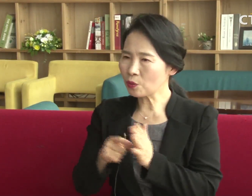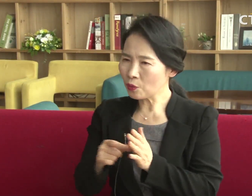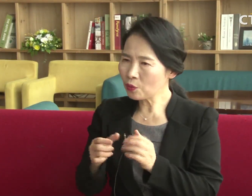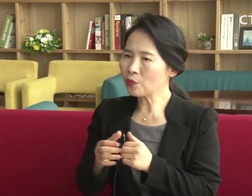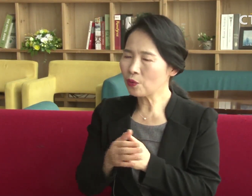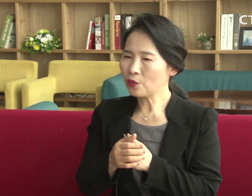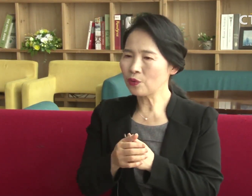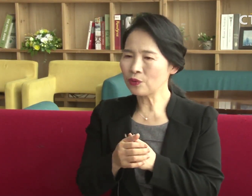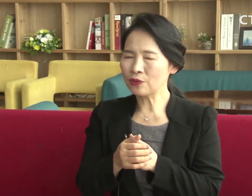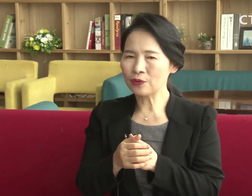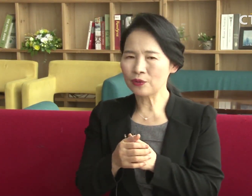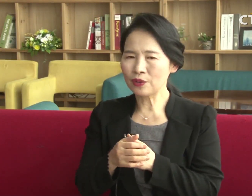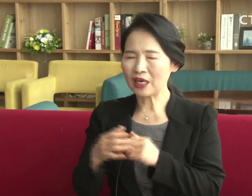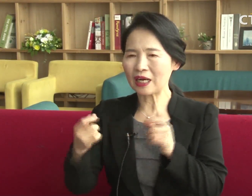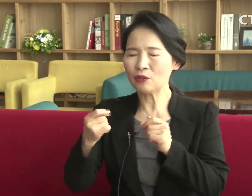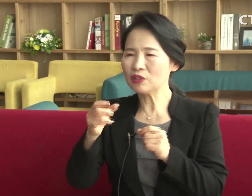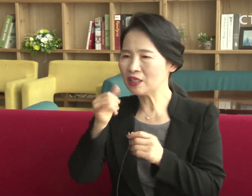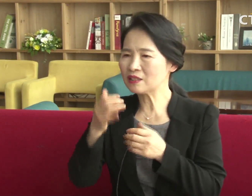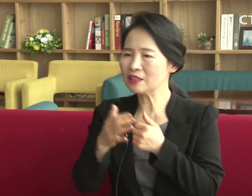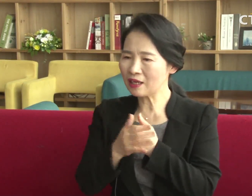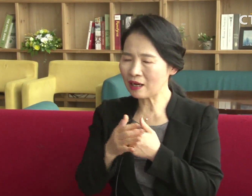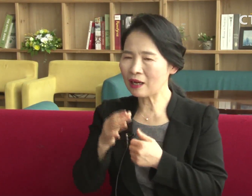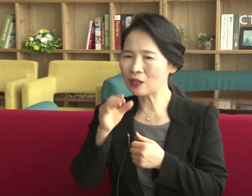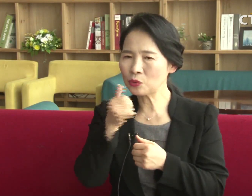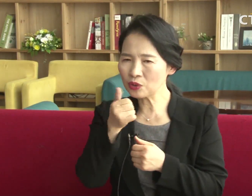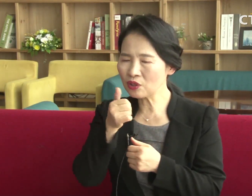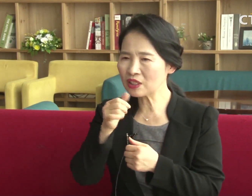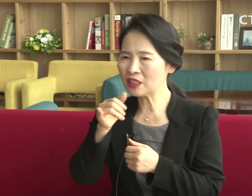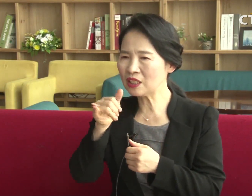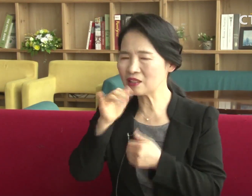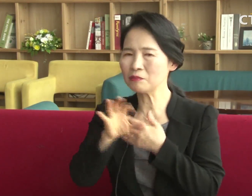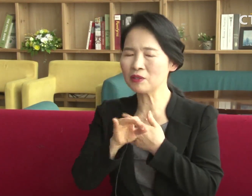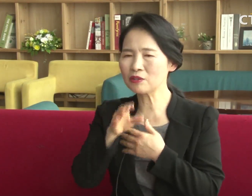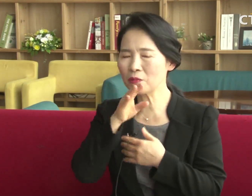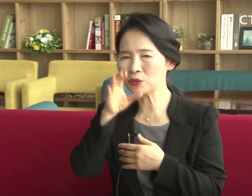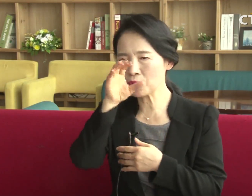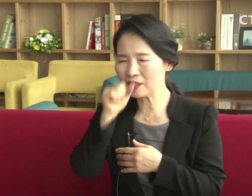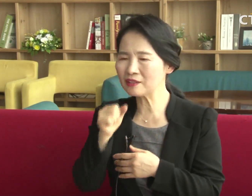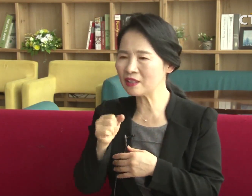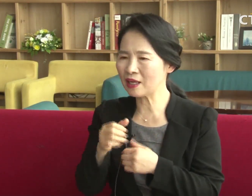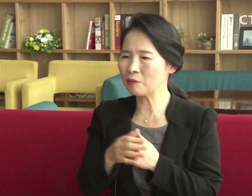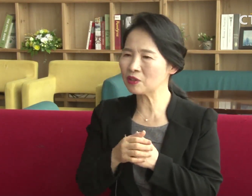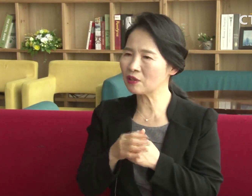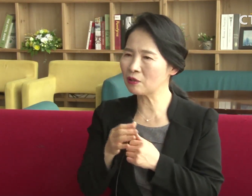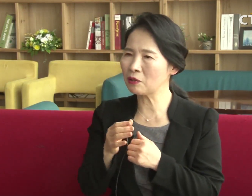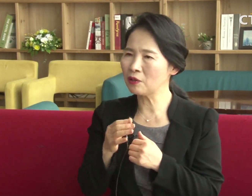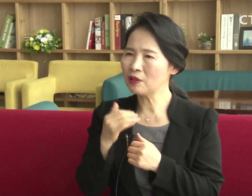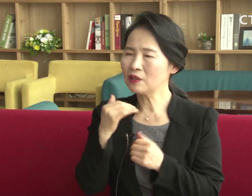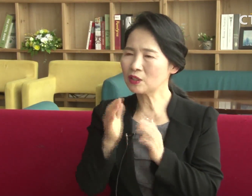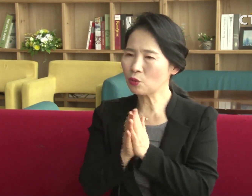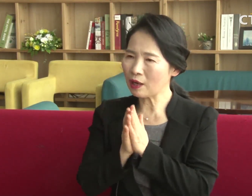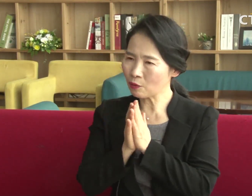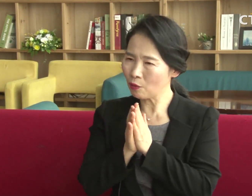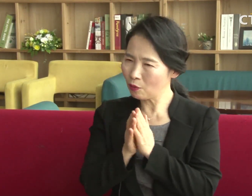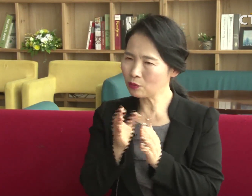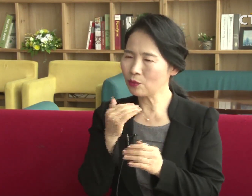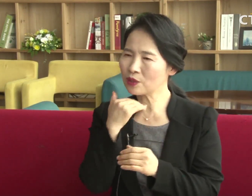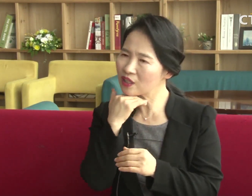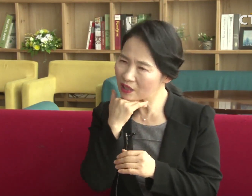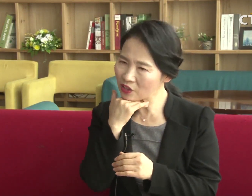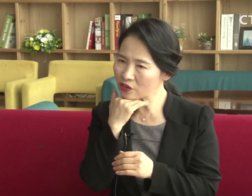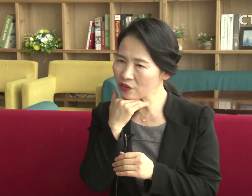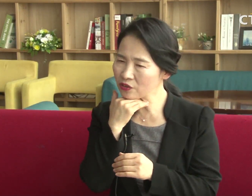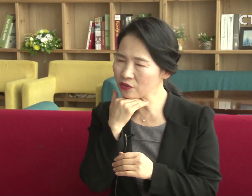3년 정도 가까운 데 있으니까 통역이 있으면 정말 좋겠는데 하면서 기도하고